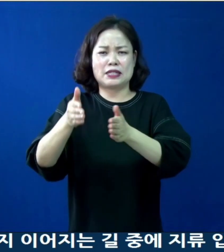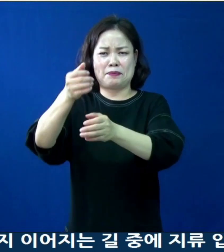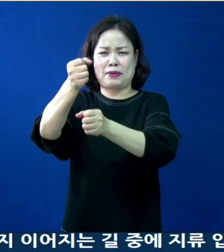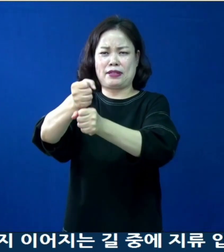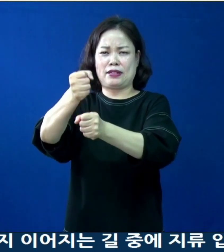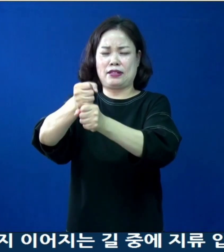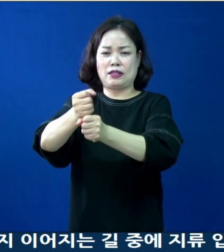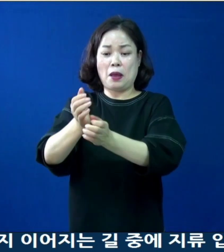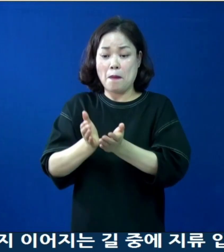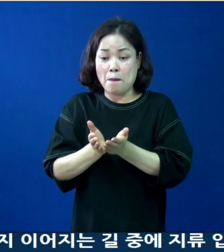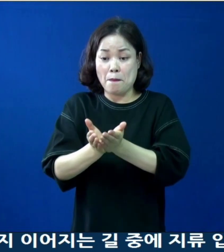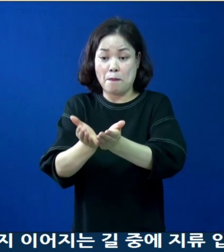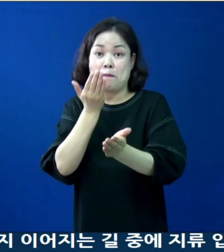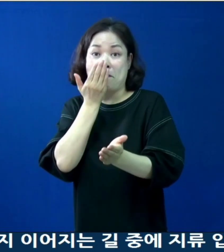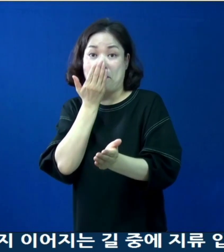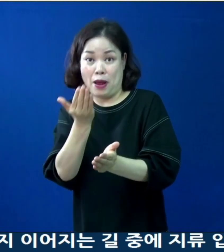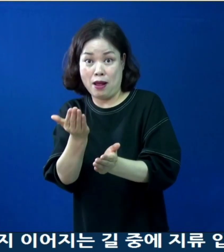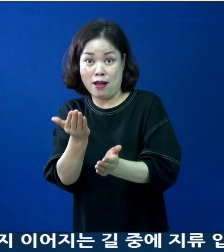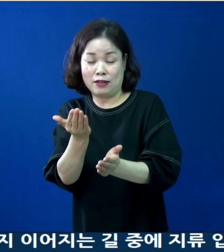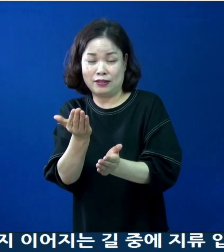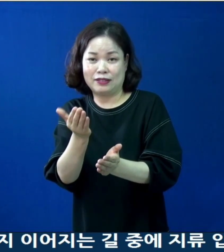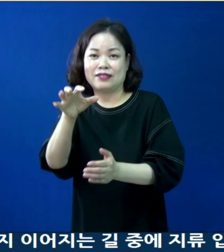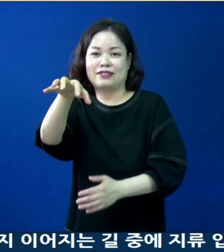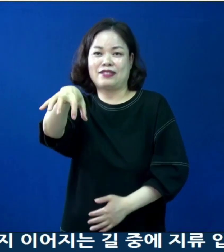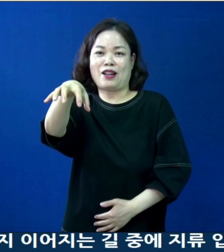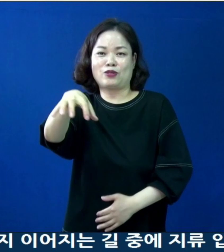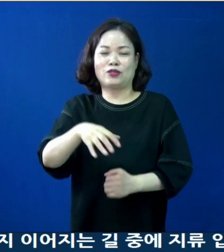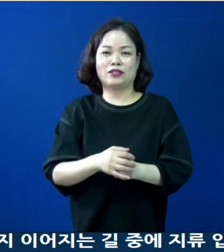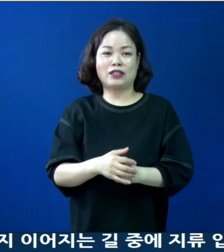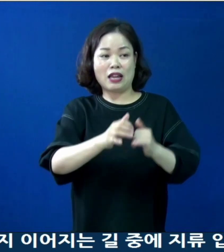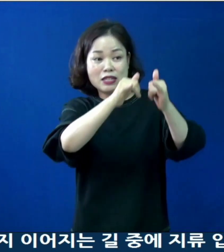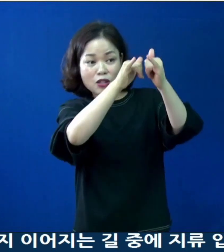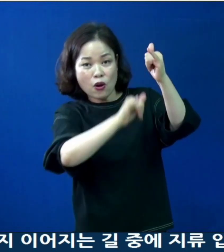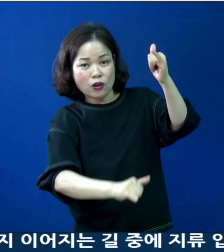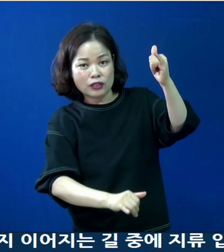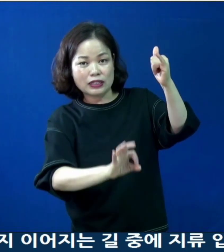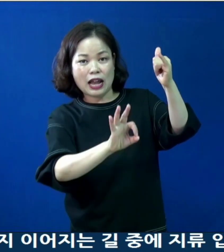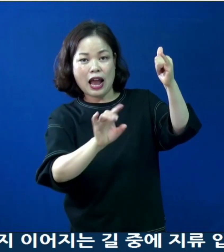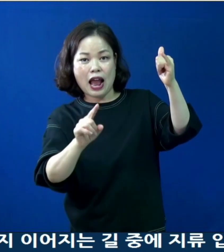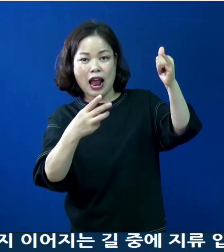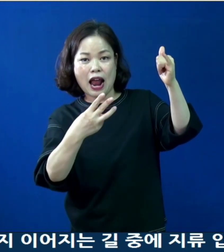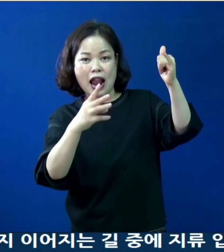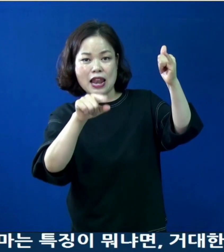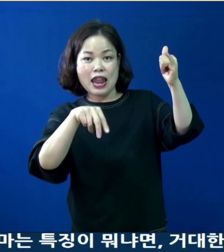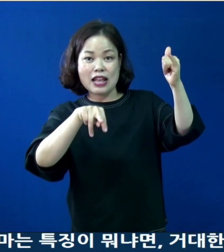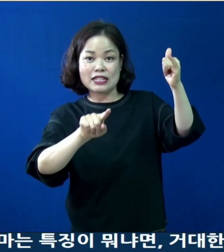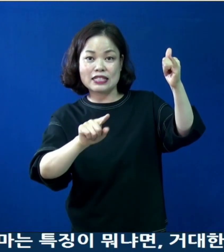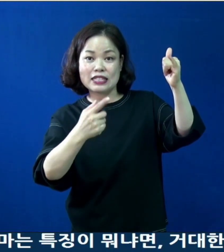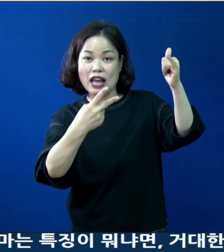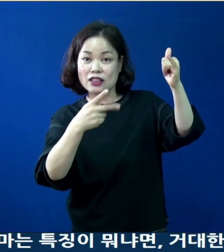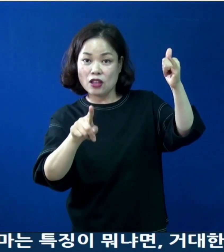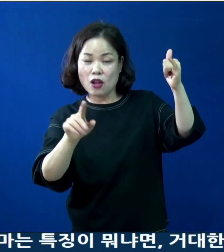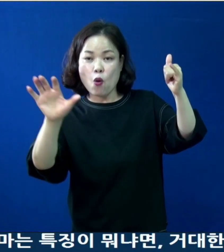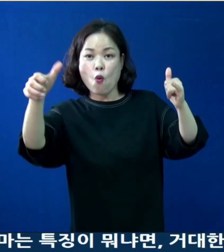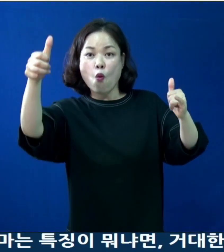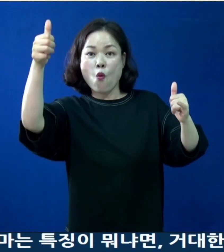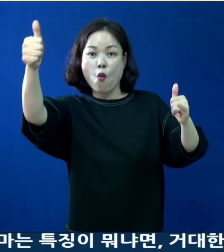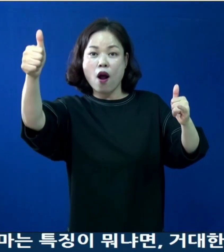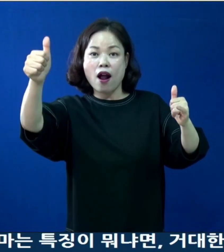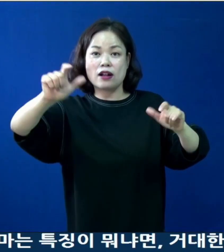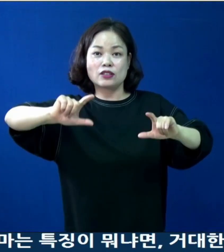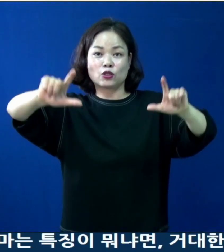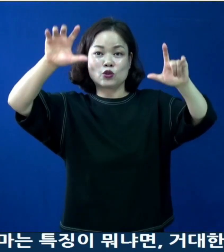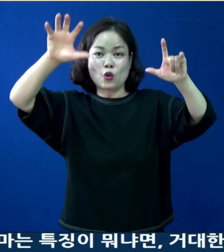가지고 배가 움직일 수 있도록 만든 그런 장소입니다. 역사적으로 보면 알렉산더 대왕이 있죠. 알렉산더 대왕이 동방